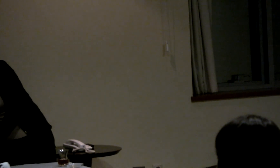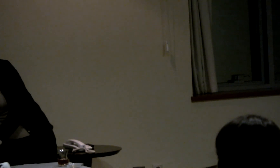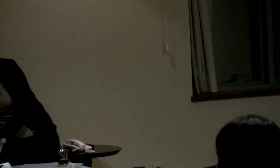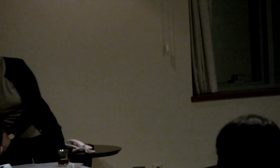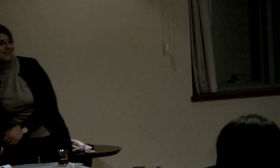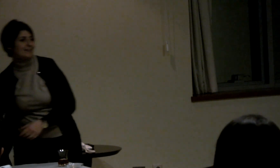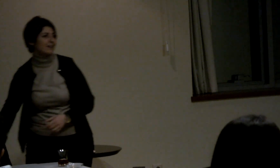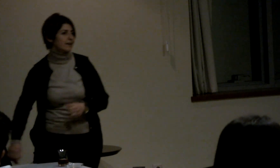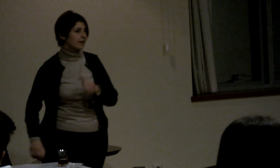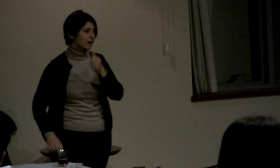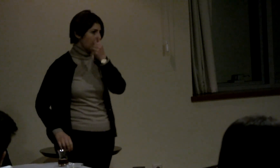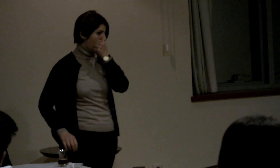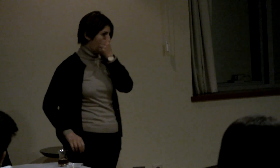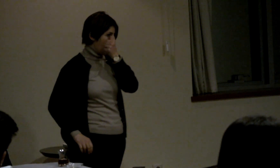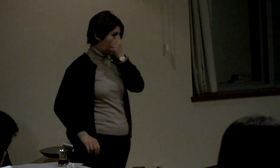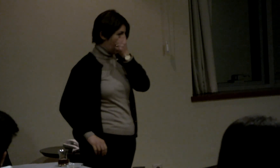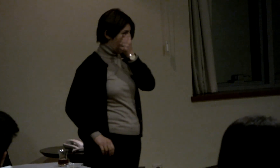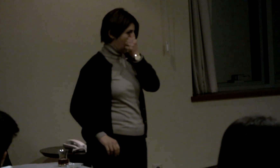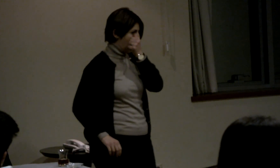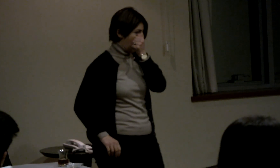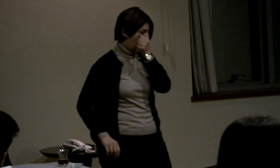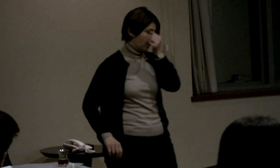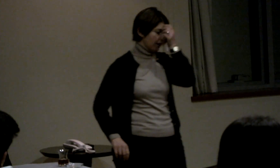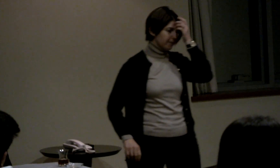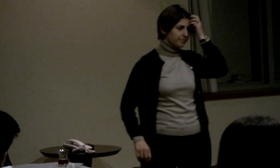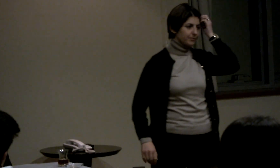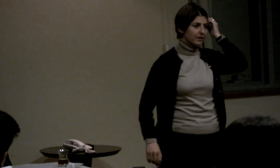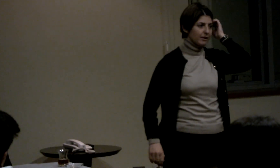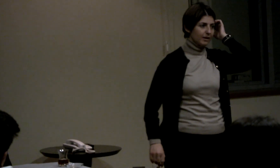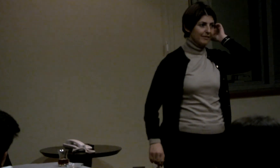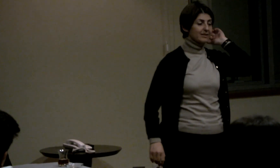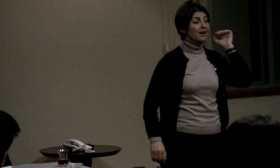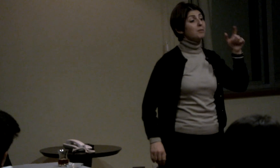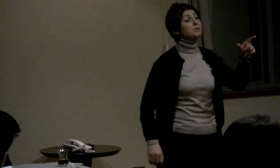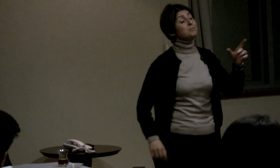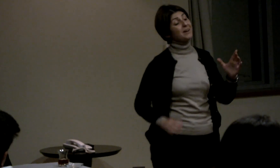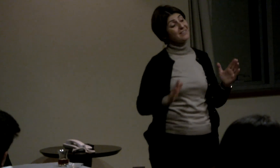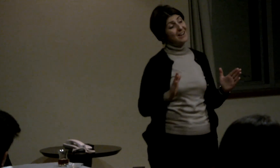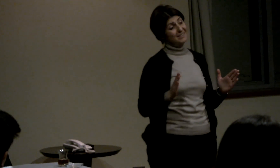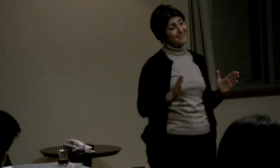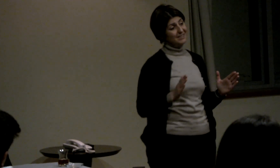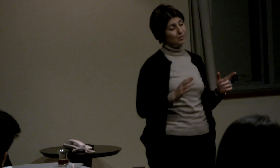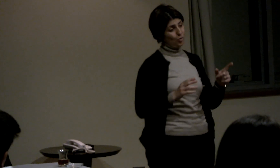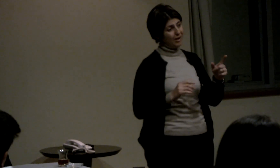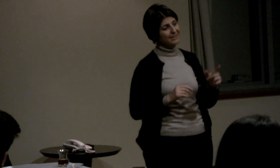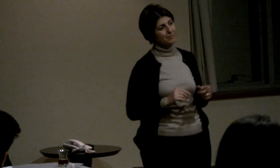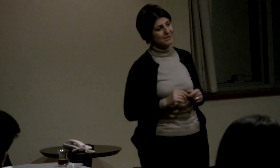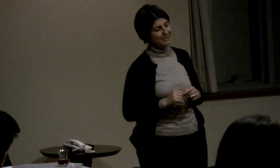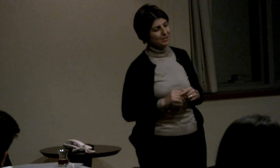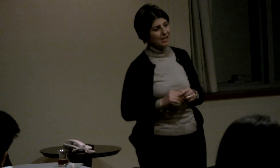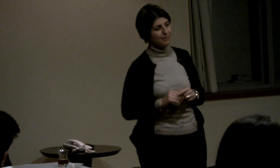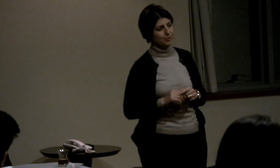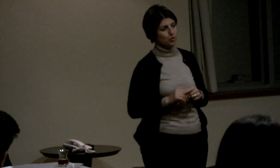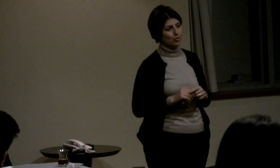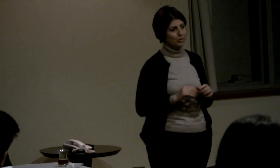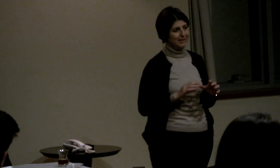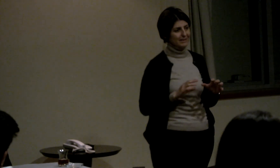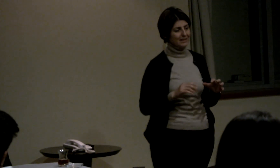Duygular mı eğer yormuş bizim geçen de değil mi? Şey, evet ama ara ver. Evet. O ara da bizi şey yaptı çok. Hani doğru bugün